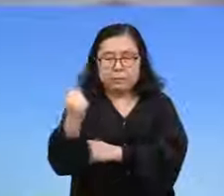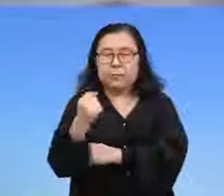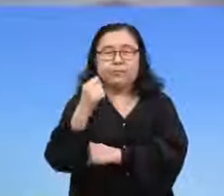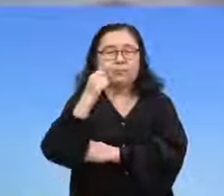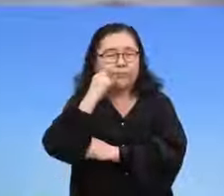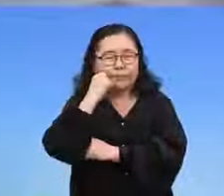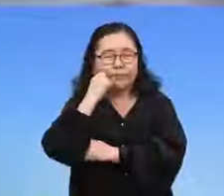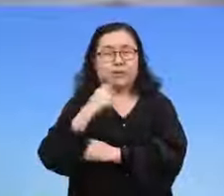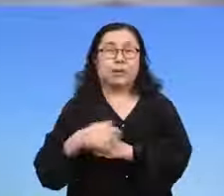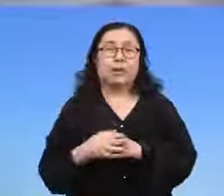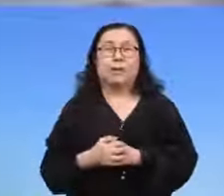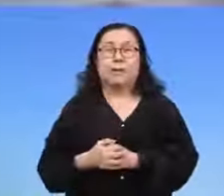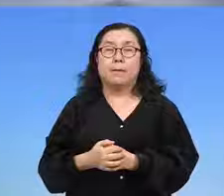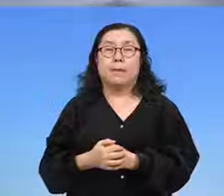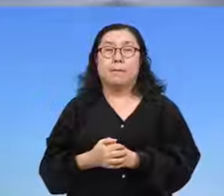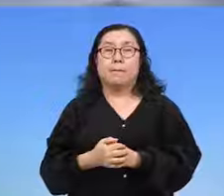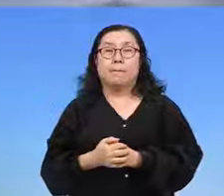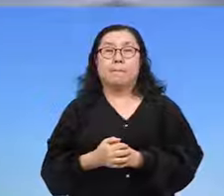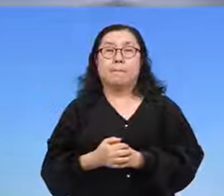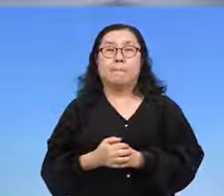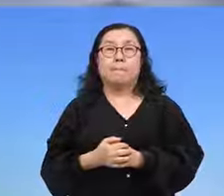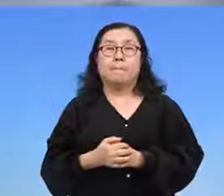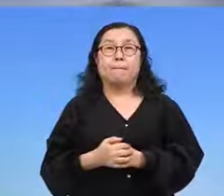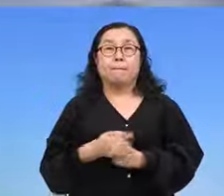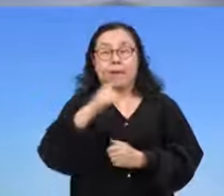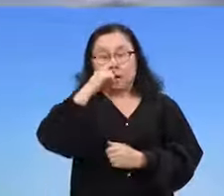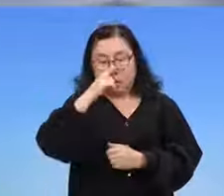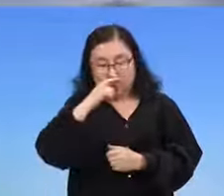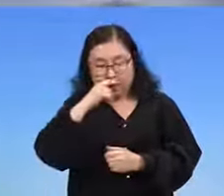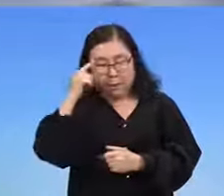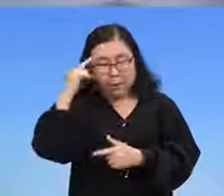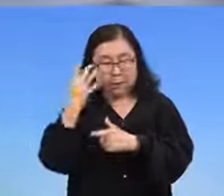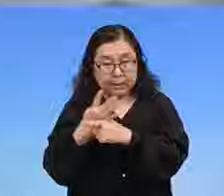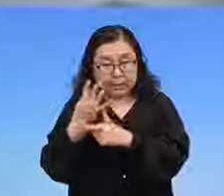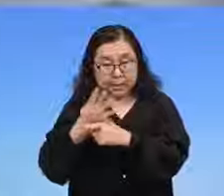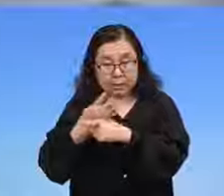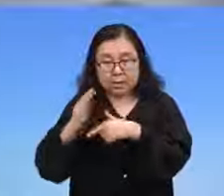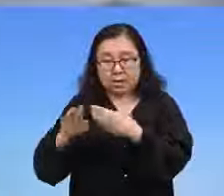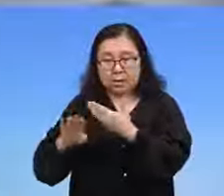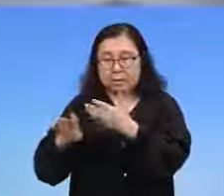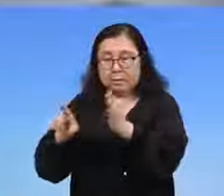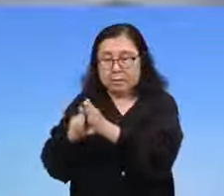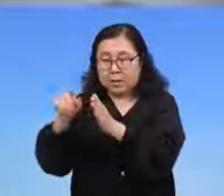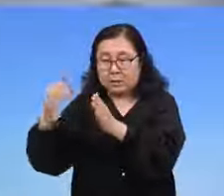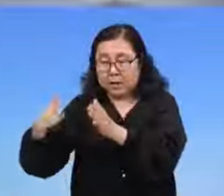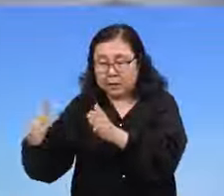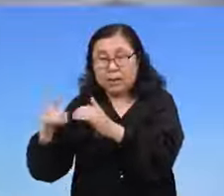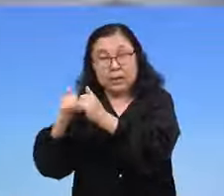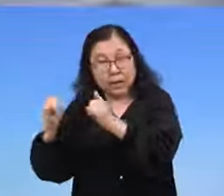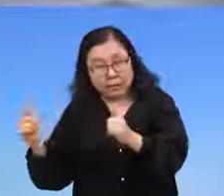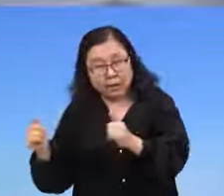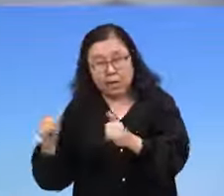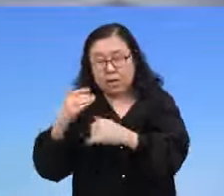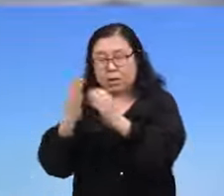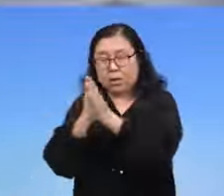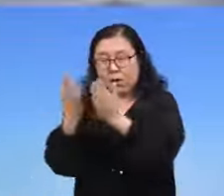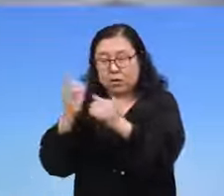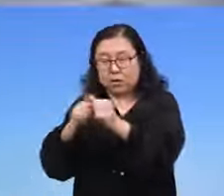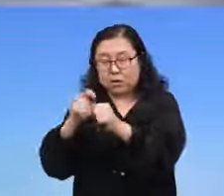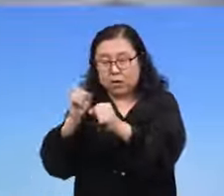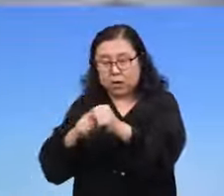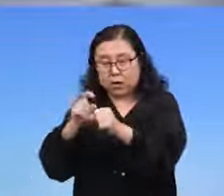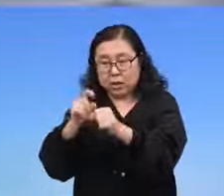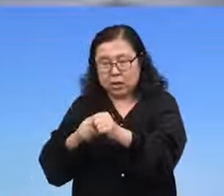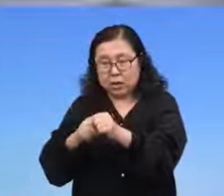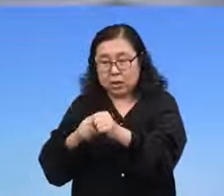되지 못했다는 겁니다. 여러분 한번 생각해 보십시오. 지금 동방에서 온 박사들은 이방인들이에요. 이런 성경적인 지식을 잘